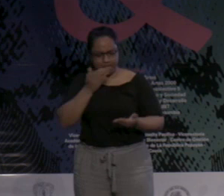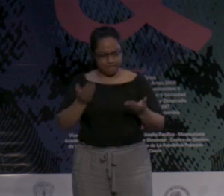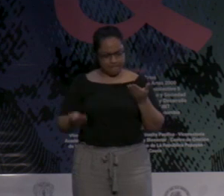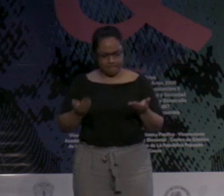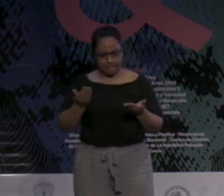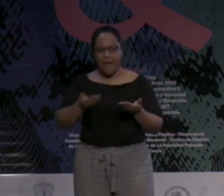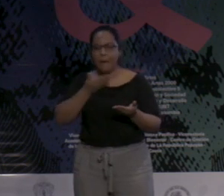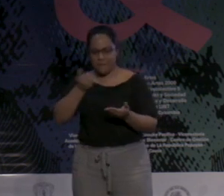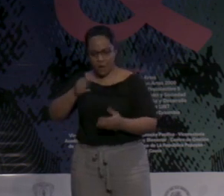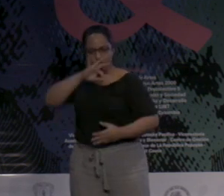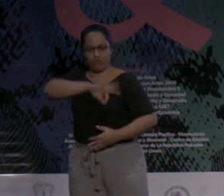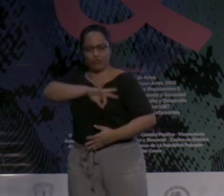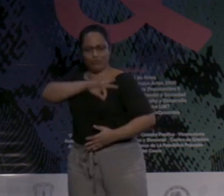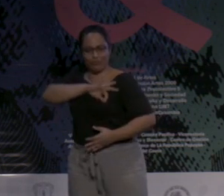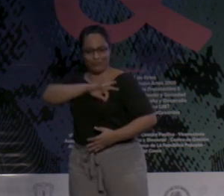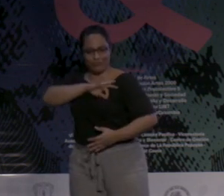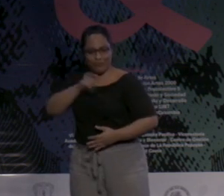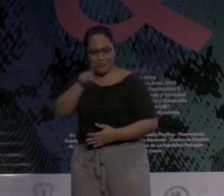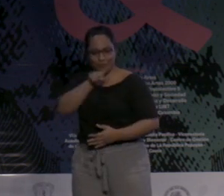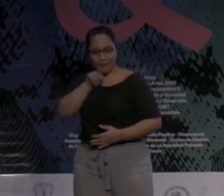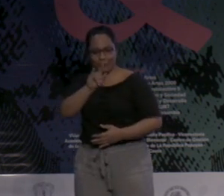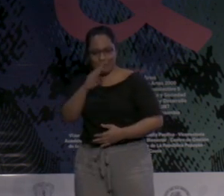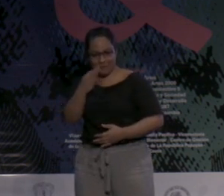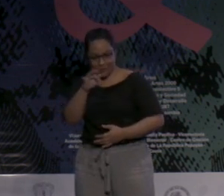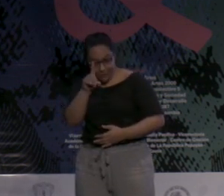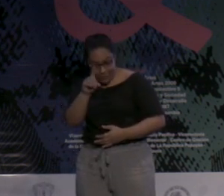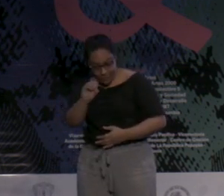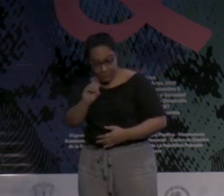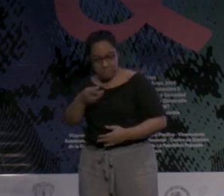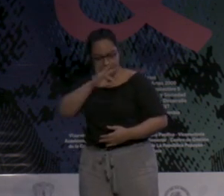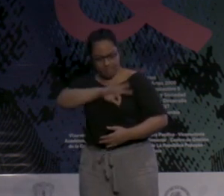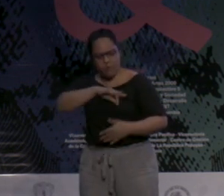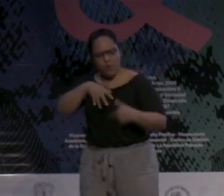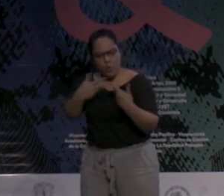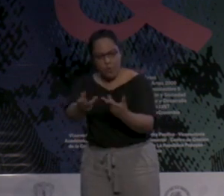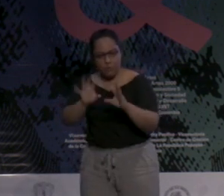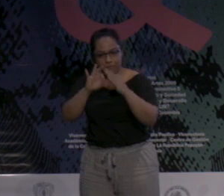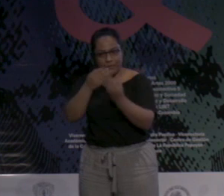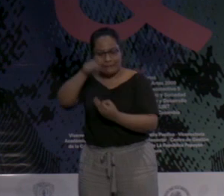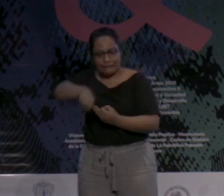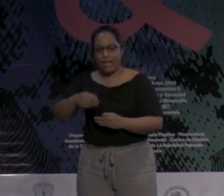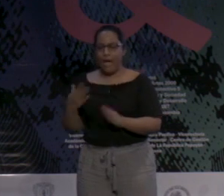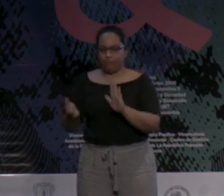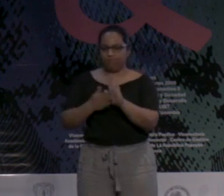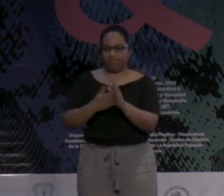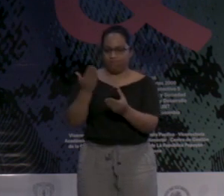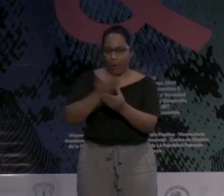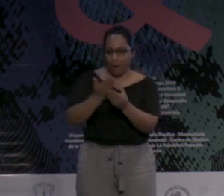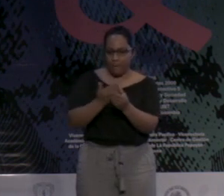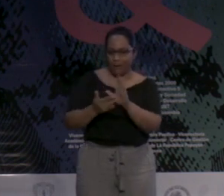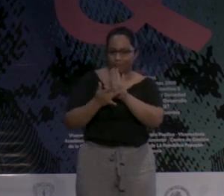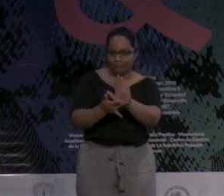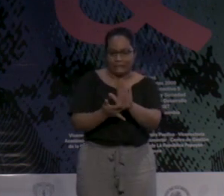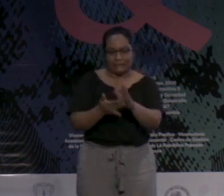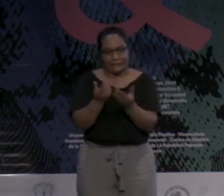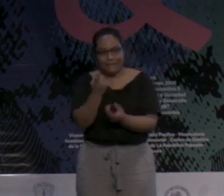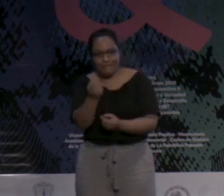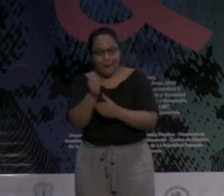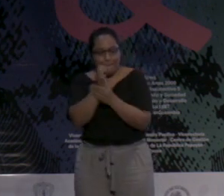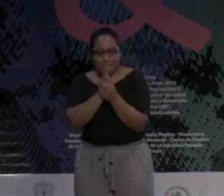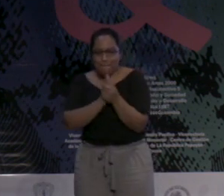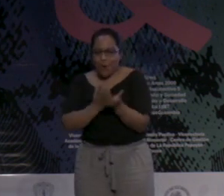otorgar subsidios. Los subsidios, entonces, para acceder a los subsidios, las familias deben demostrar que tienen necesidades